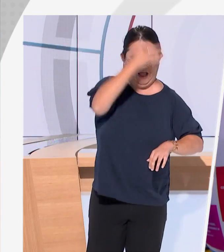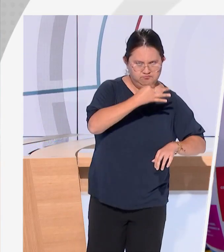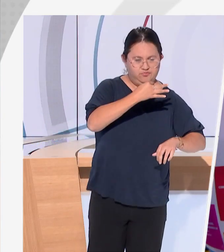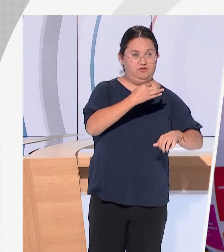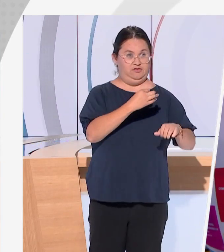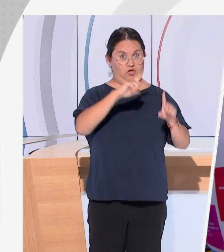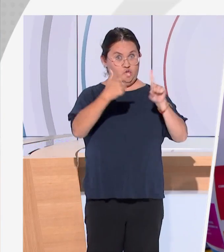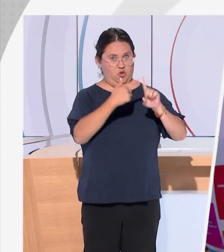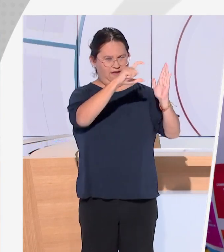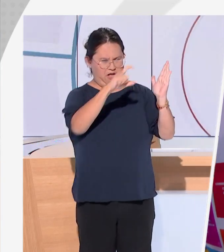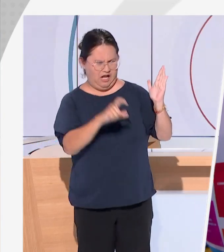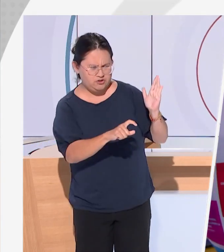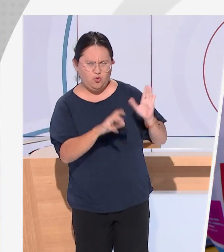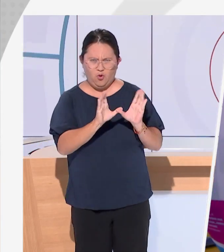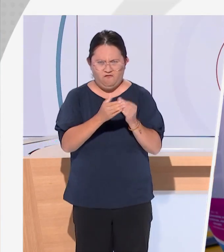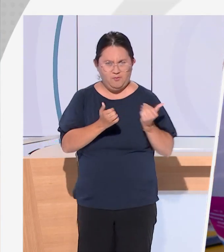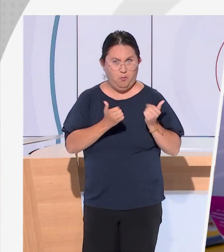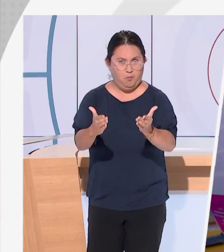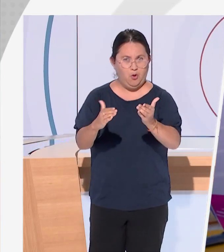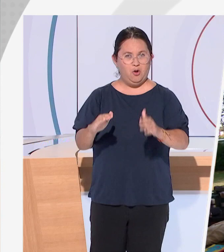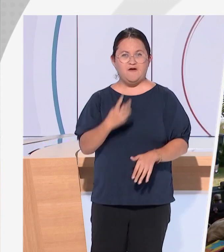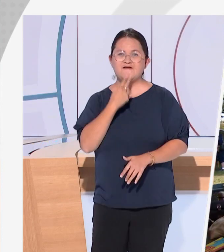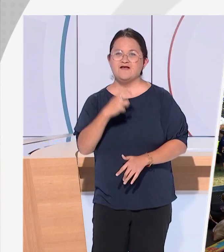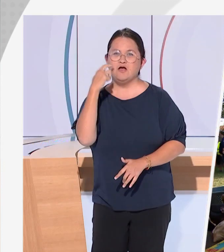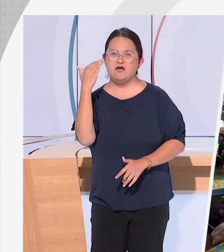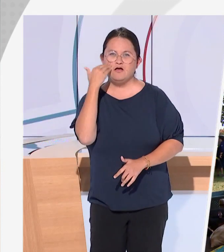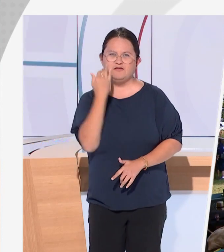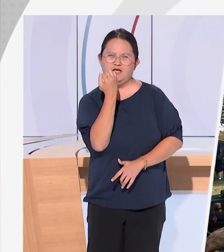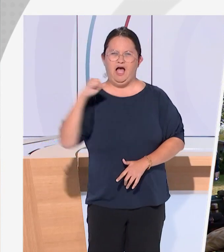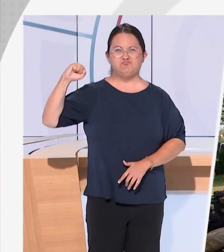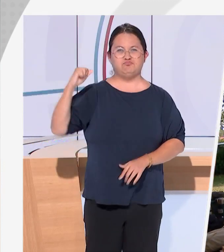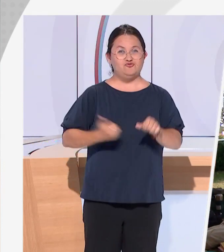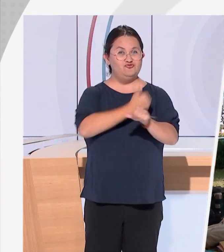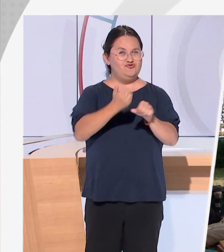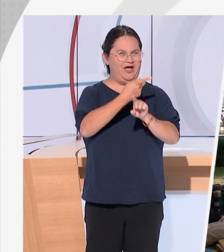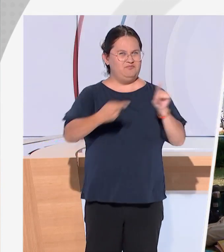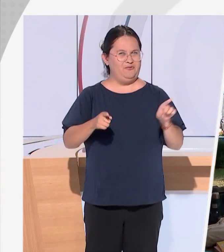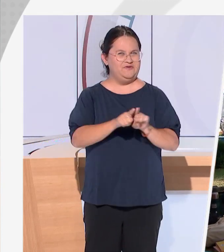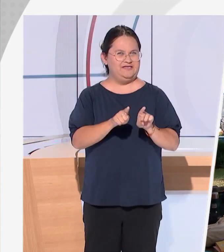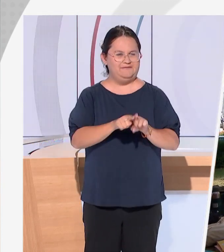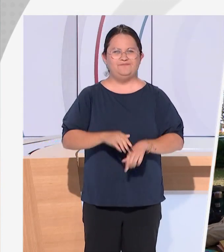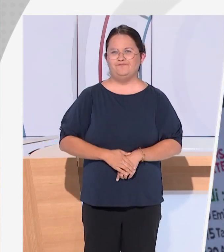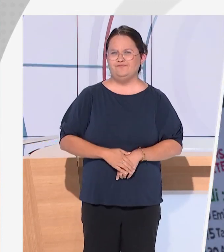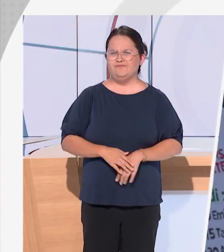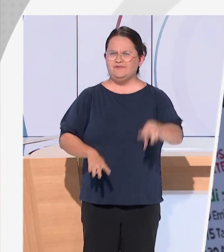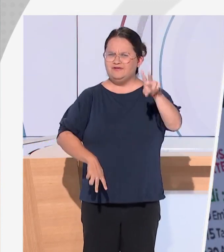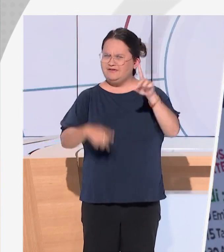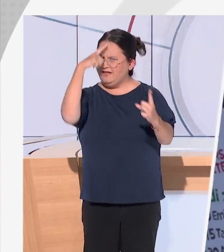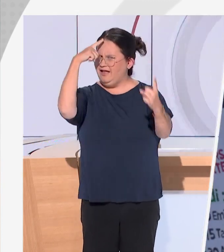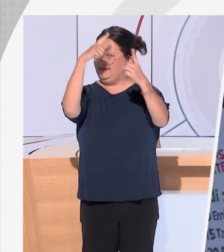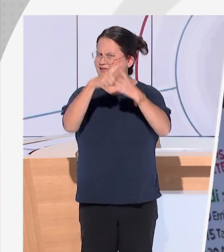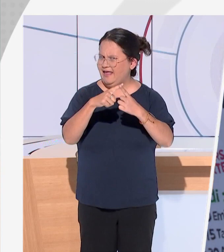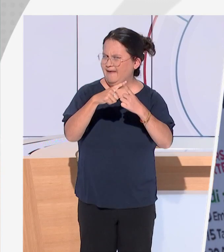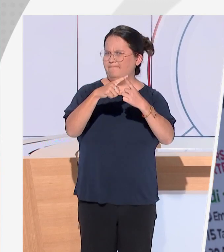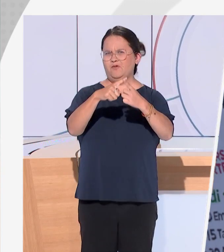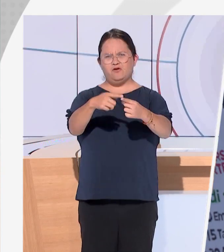voyez, on a une formation à la désobéissance civile d'1h30 également. Le village des alternatives organisé il y a